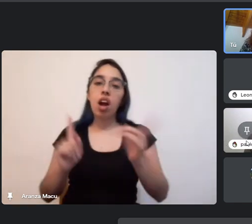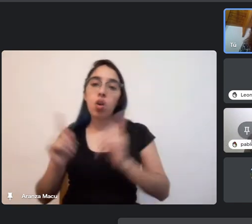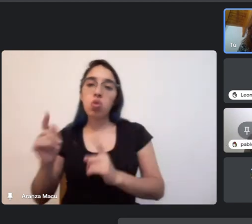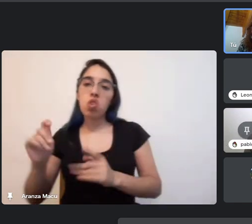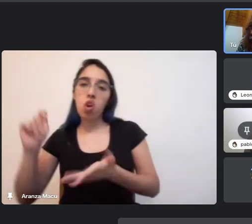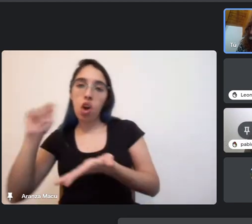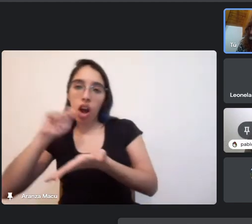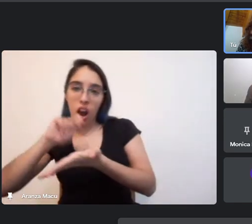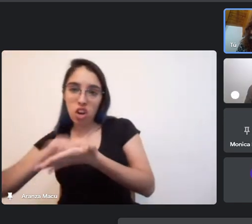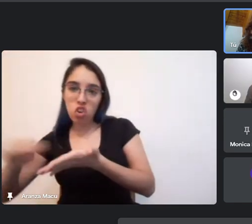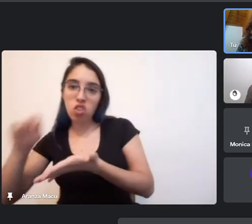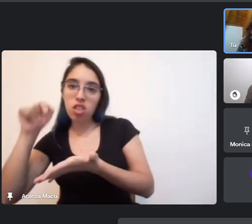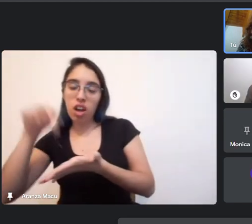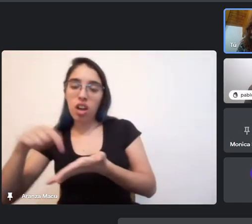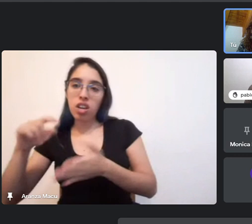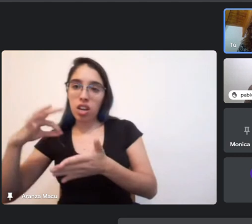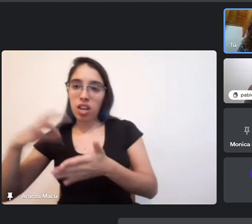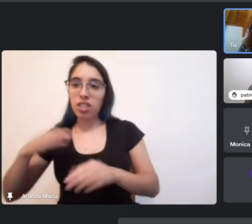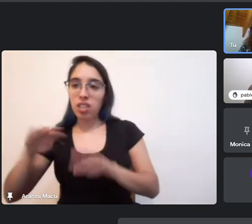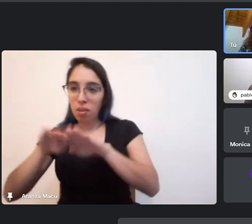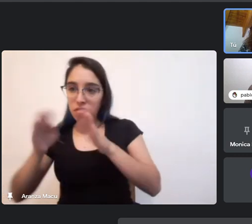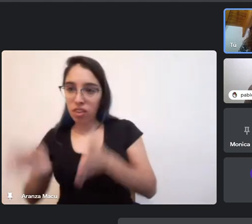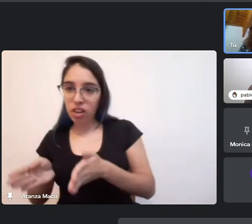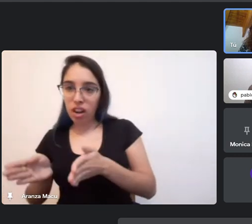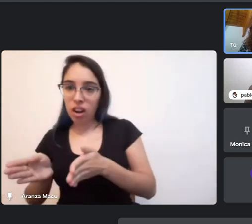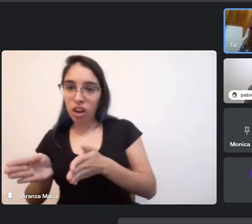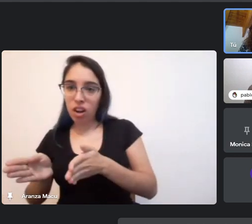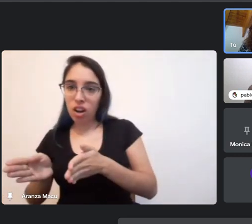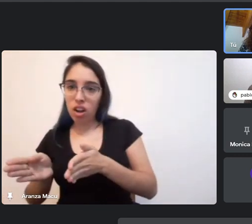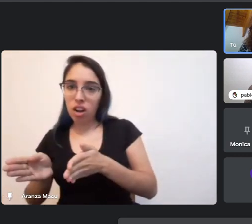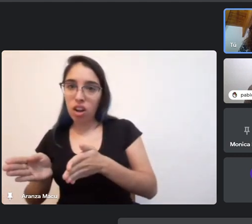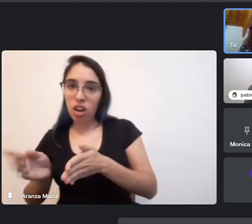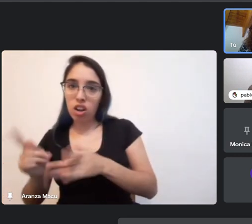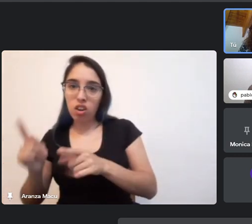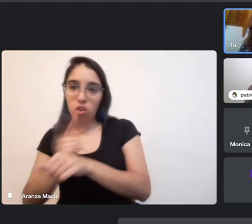y el recuperatorio. ¿Sí?